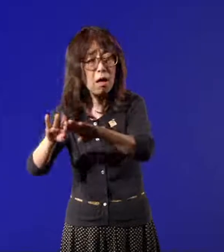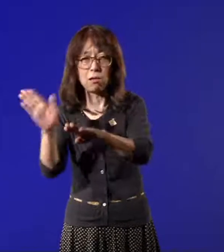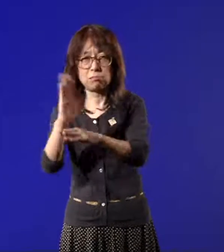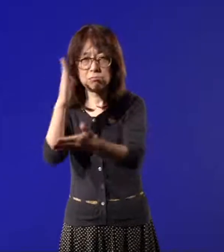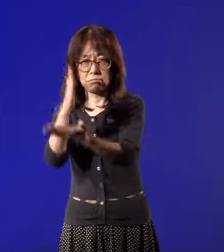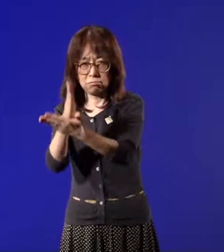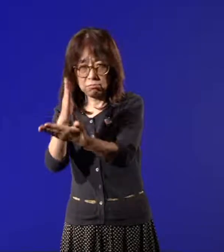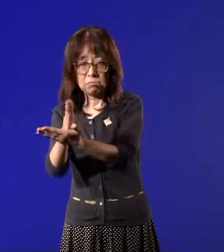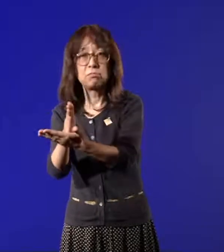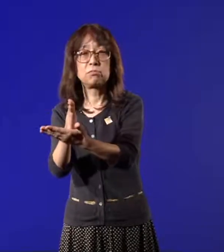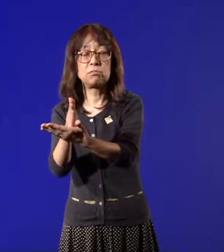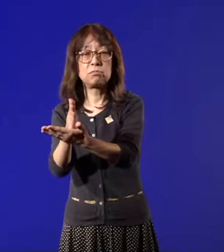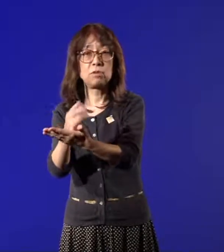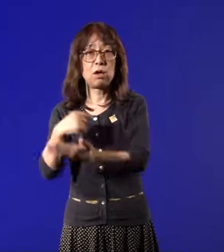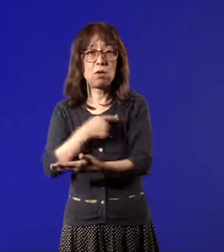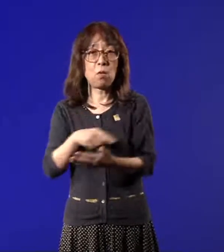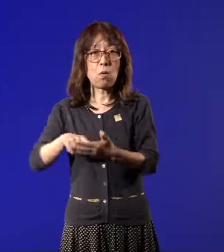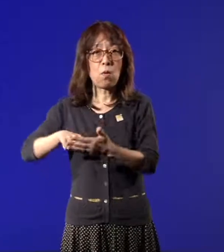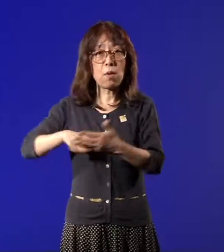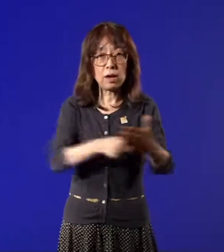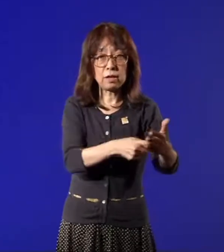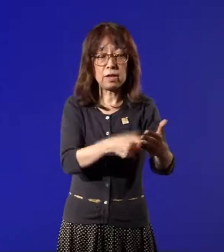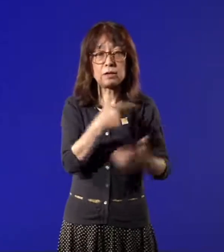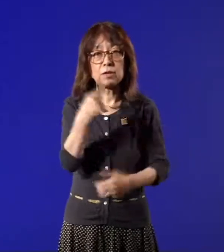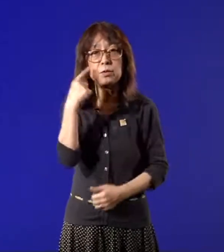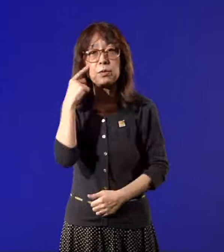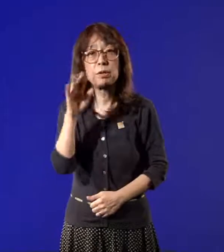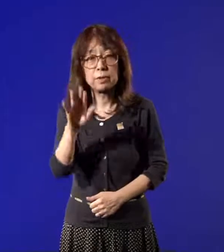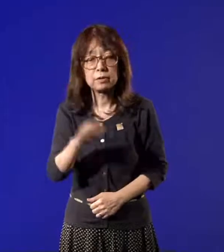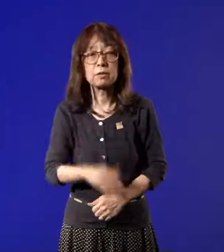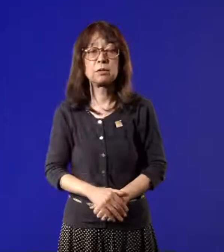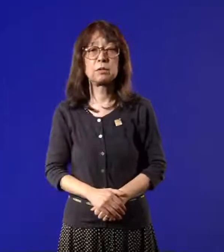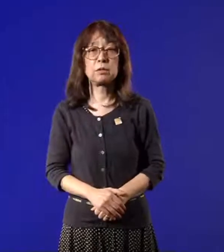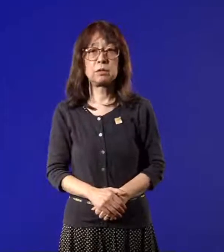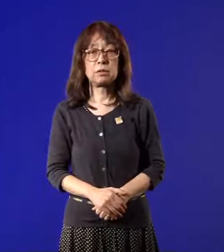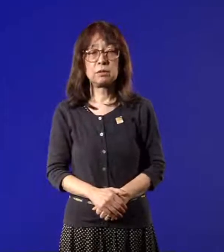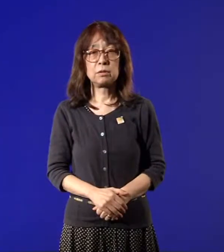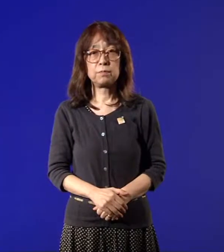くということに心がけていきたいなというふうに思っています。